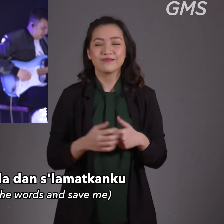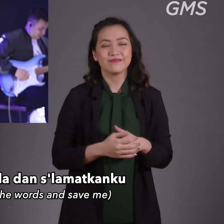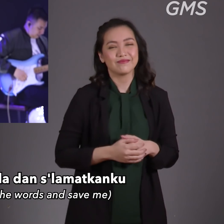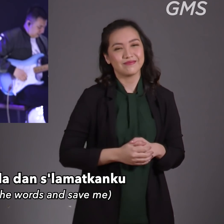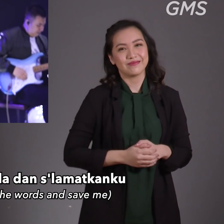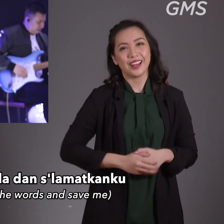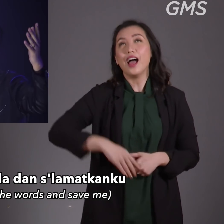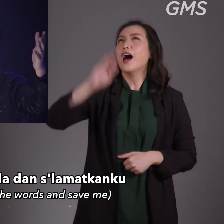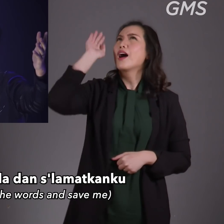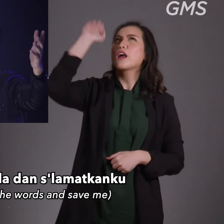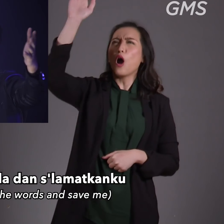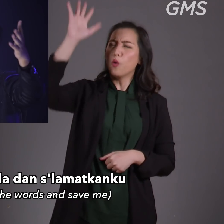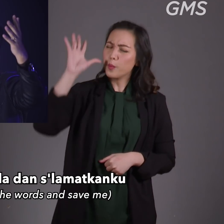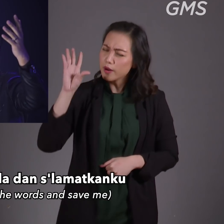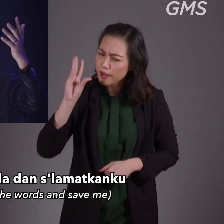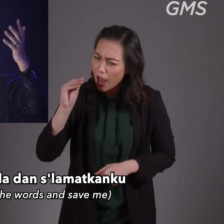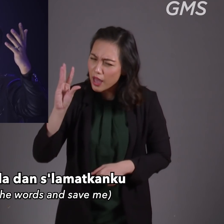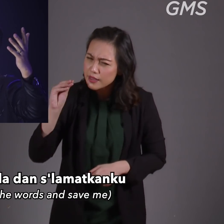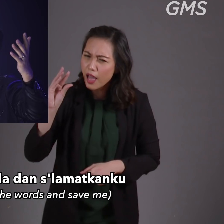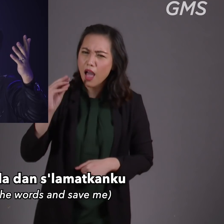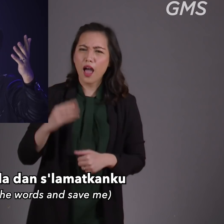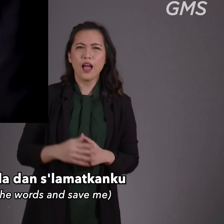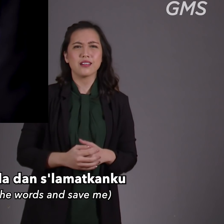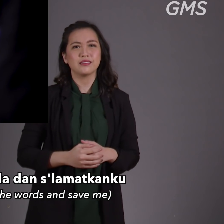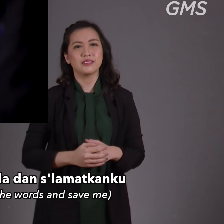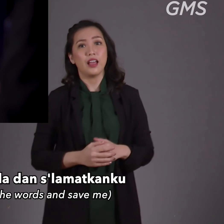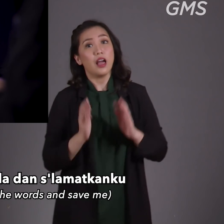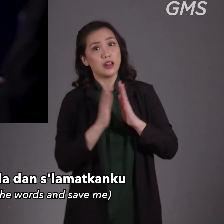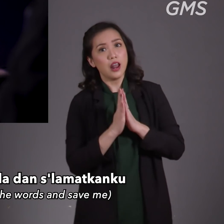sembuhkanku, Kau bersabda